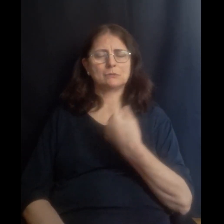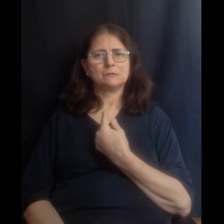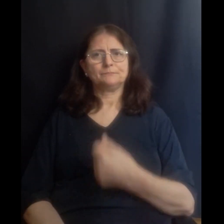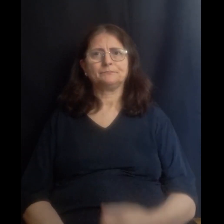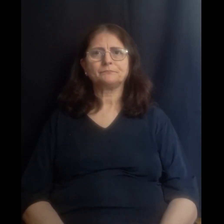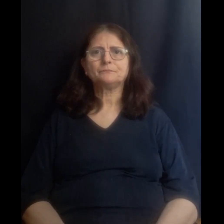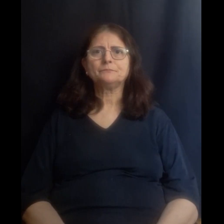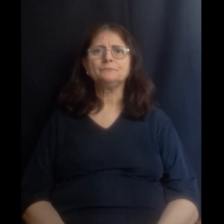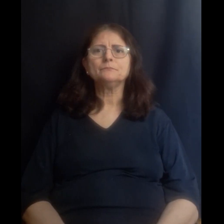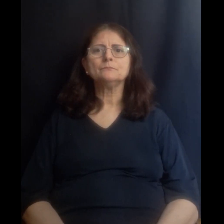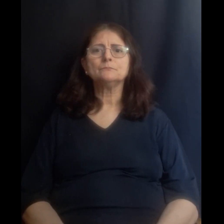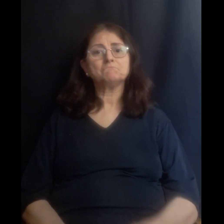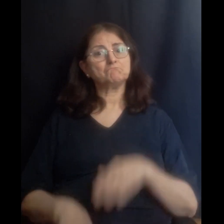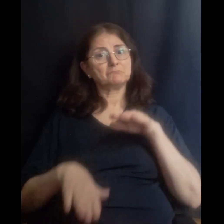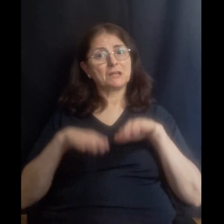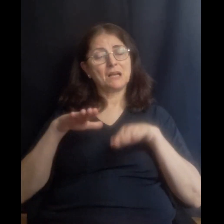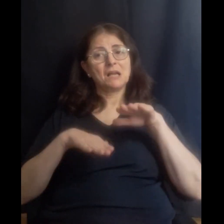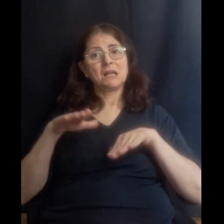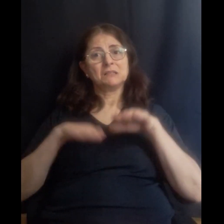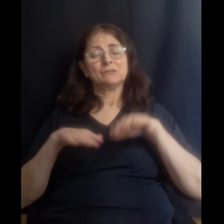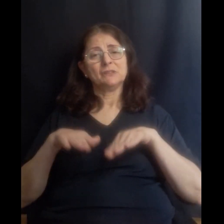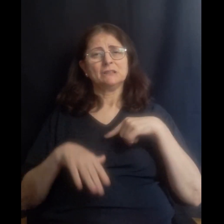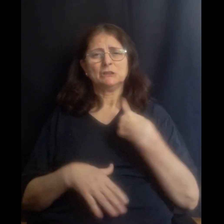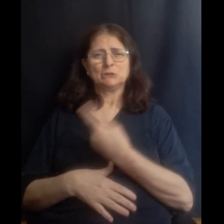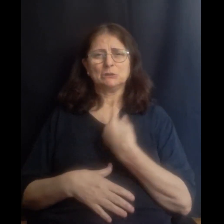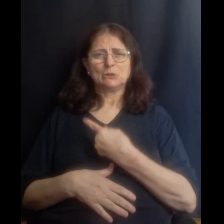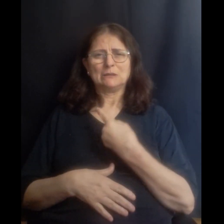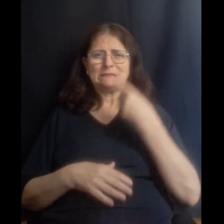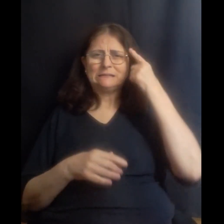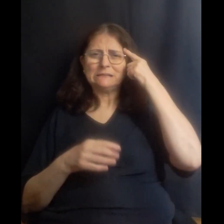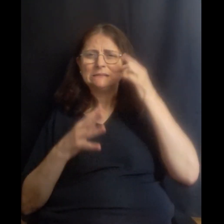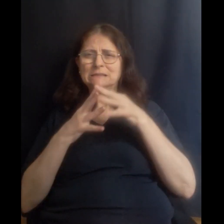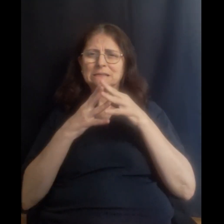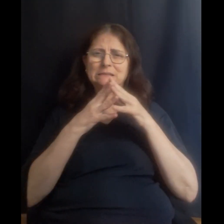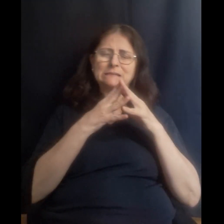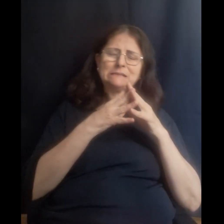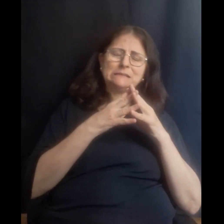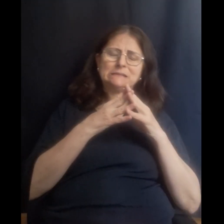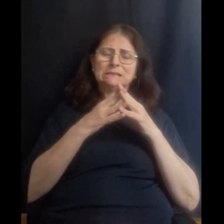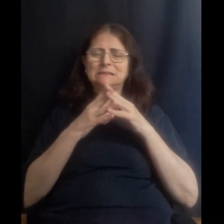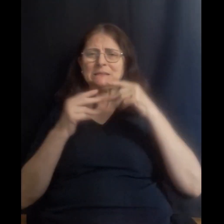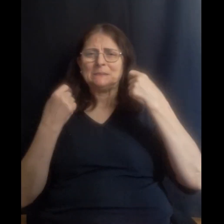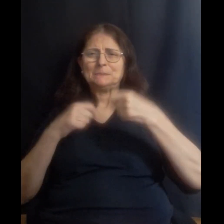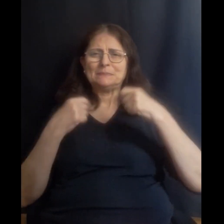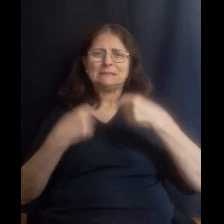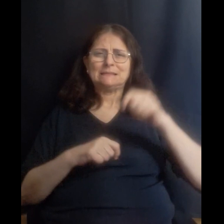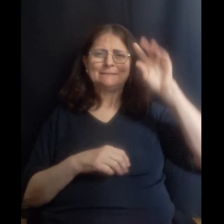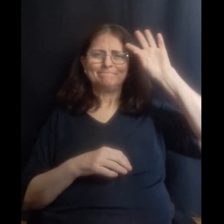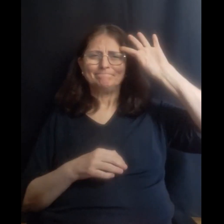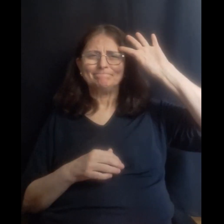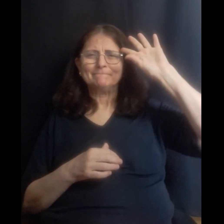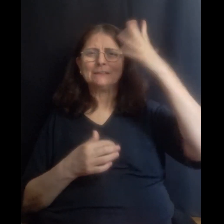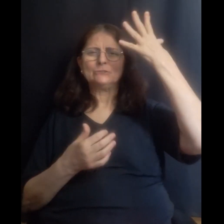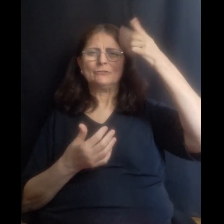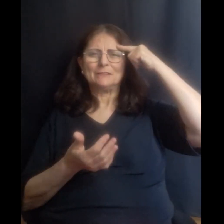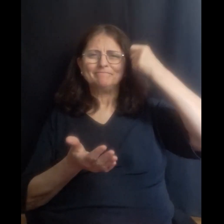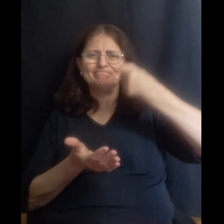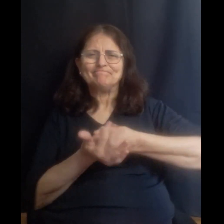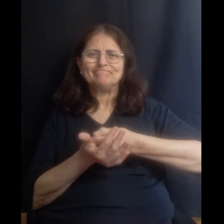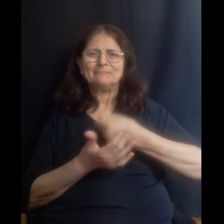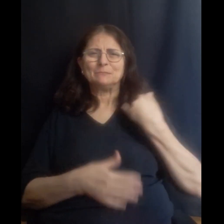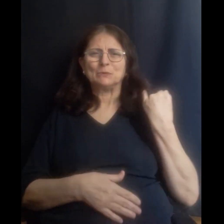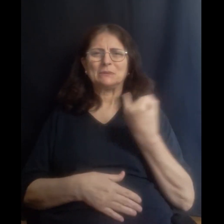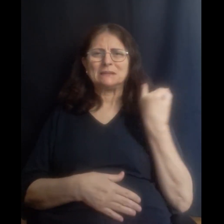nós. Às vezes ficamos indecisos diante de decisões importantes que temos de